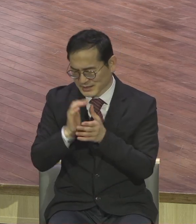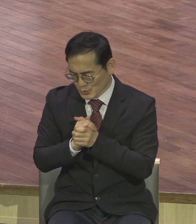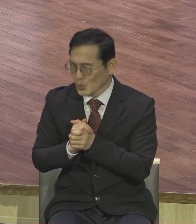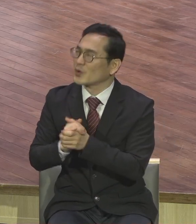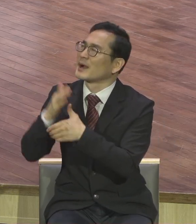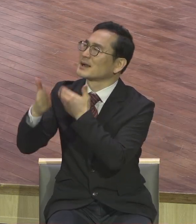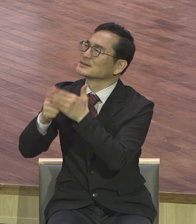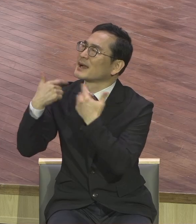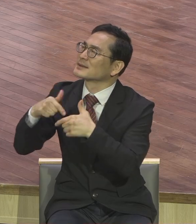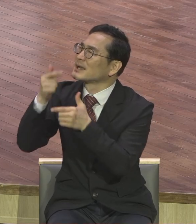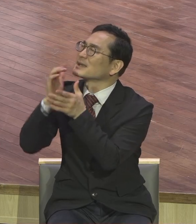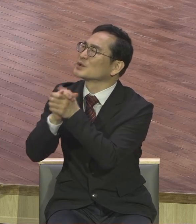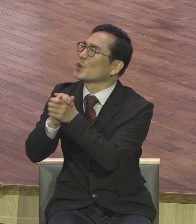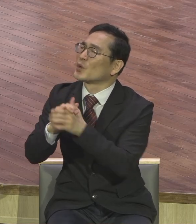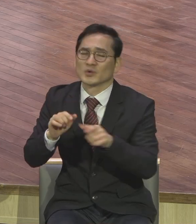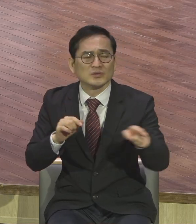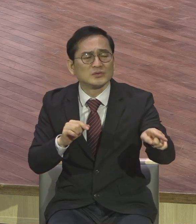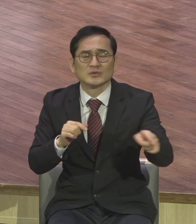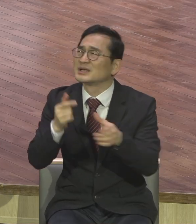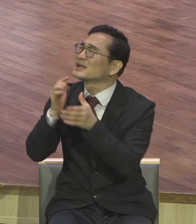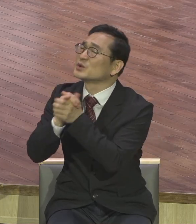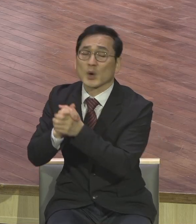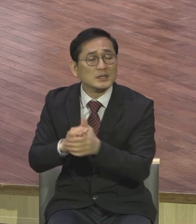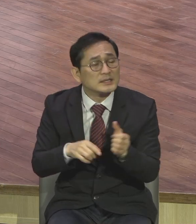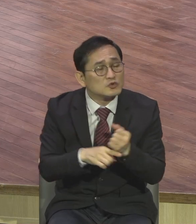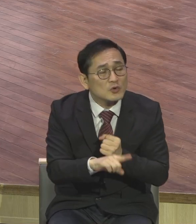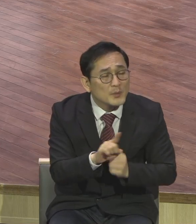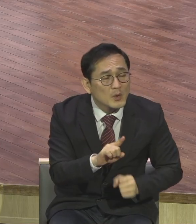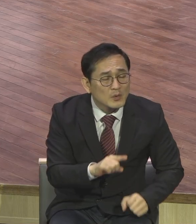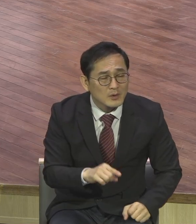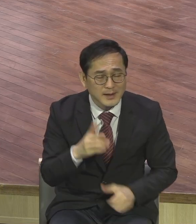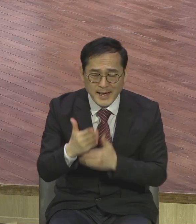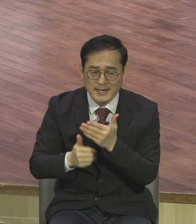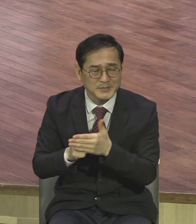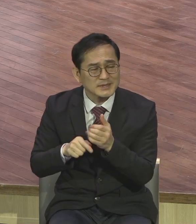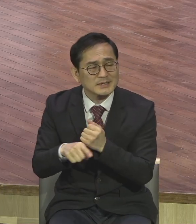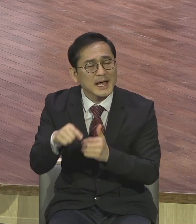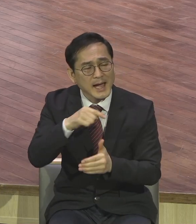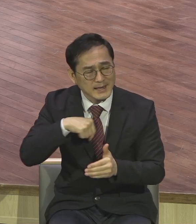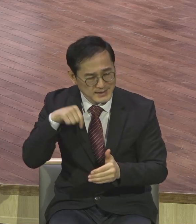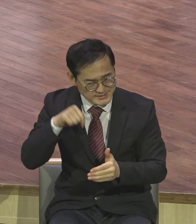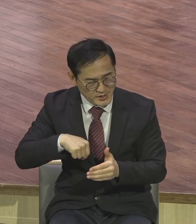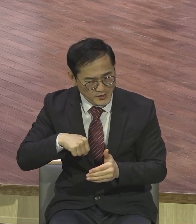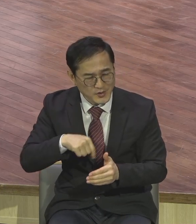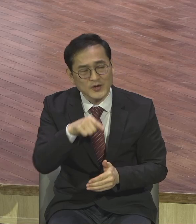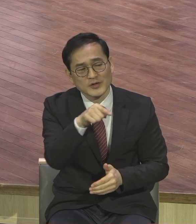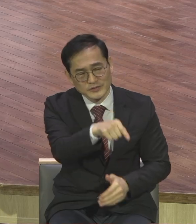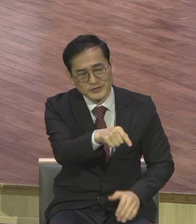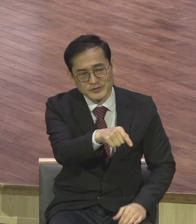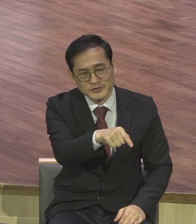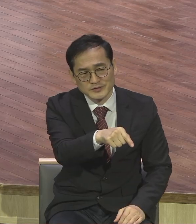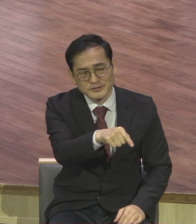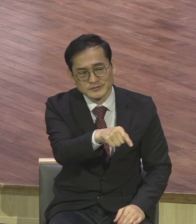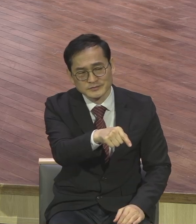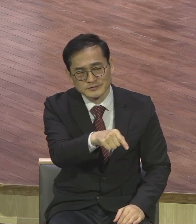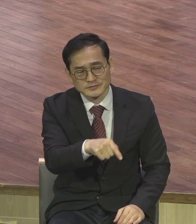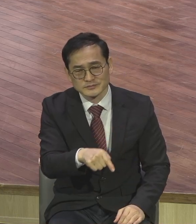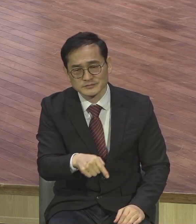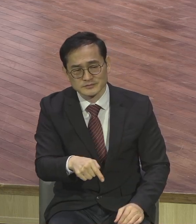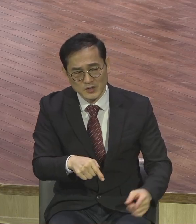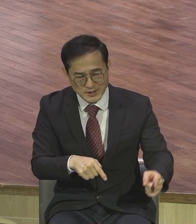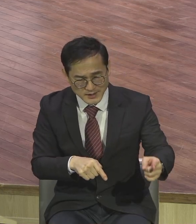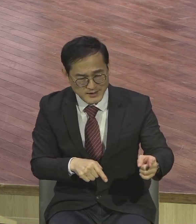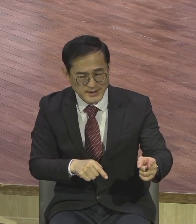말하며 어떻게 하든지 이제 하나님의 뜻 안에서 너희에게로 나아갈 좋은 길